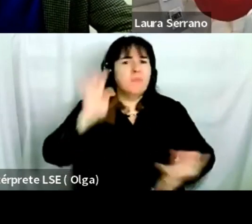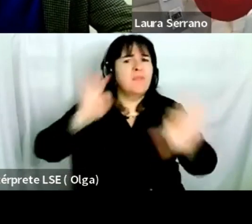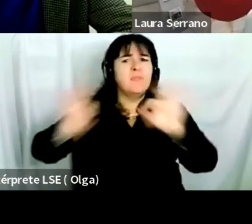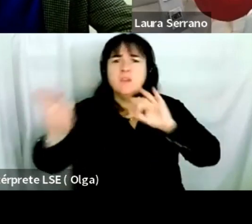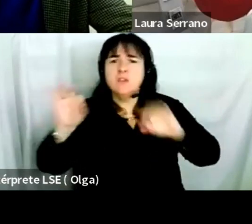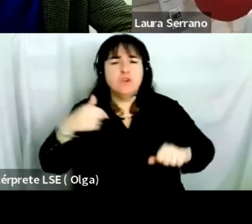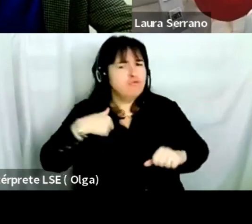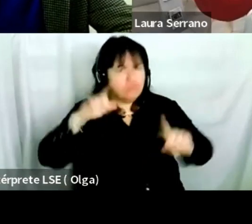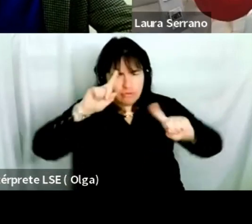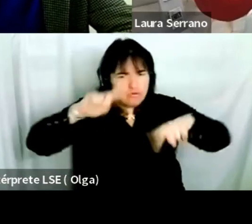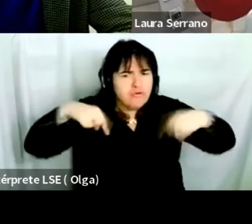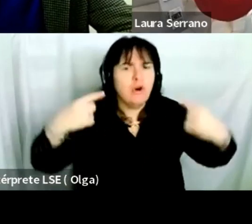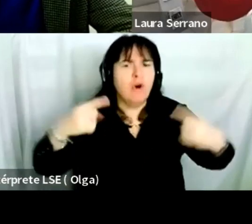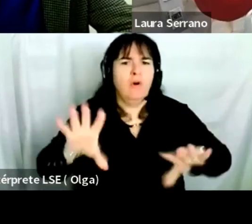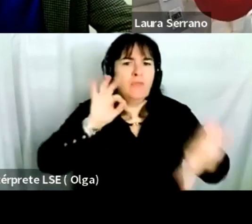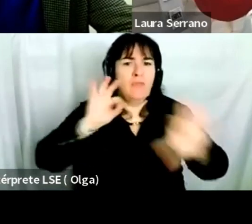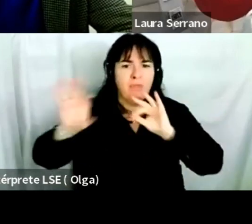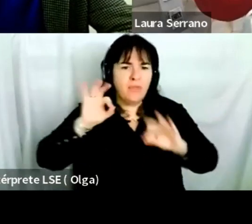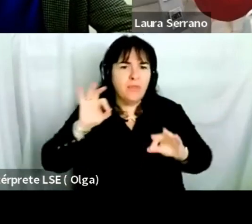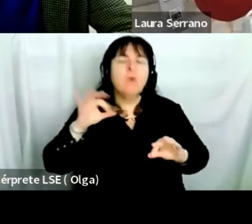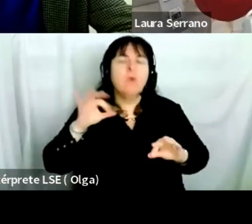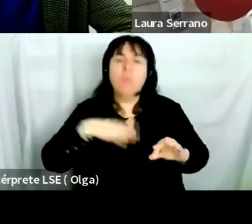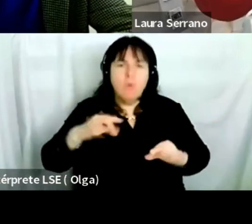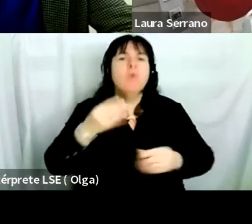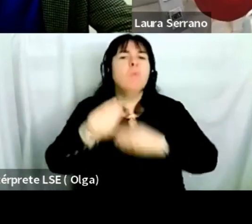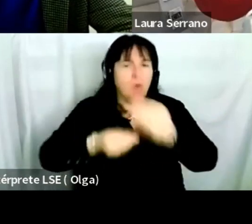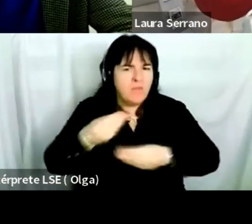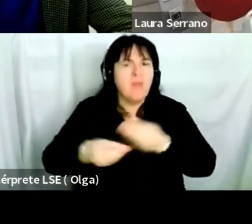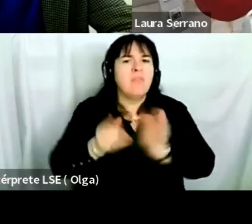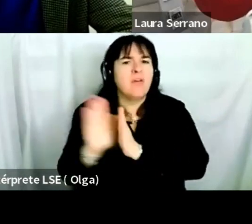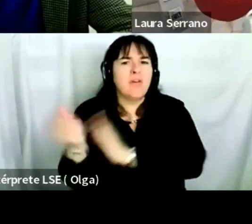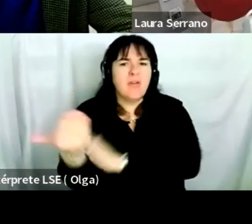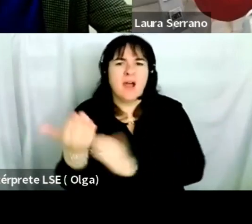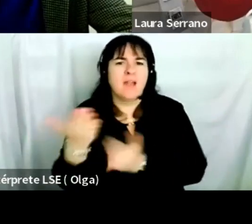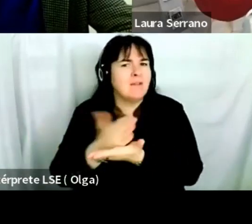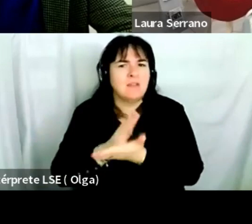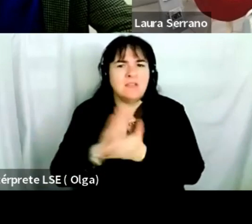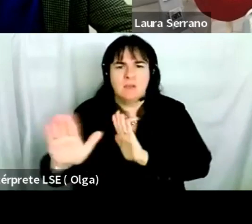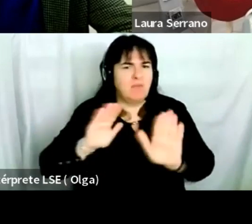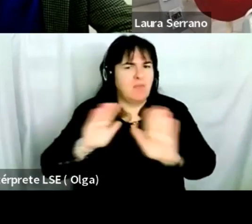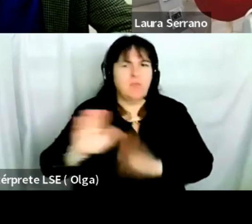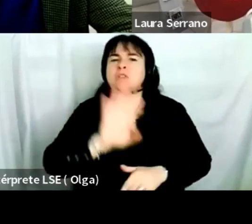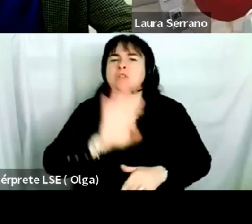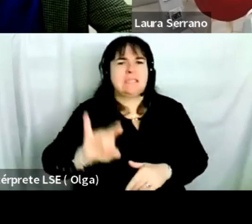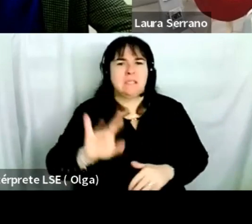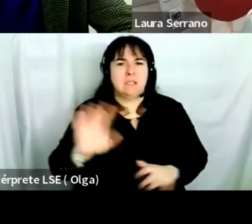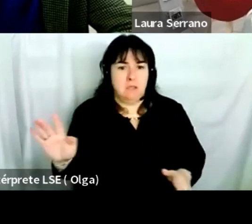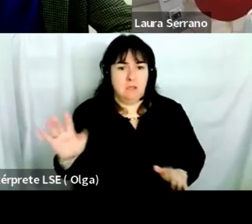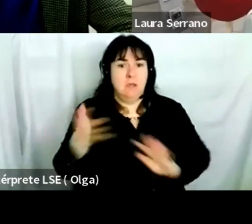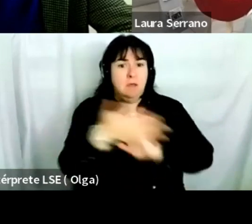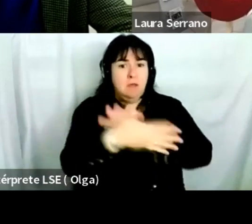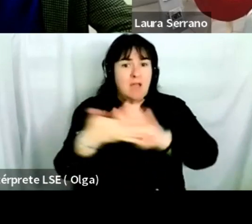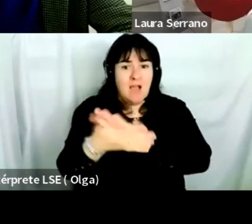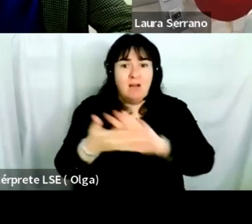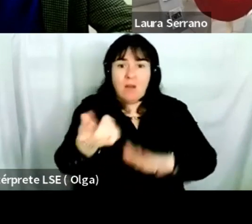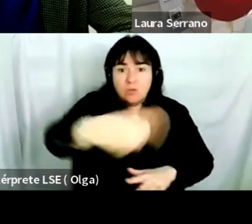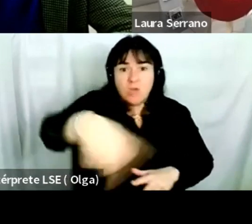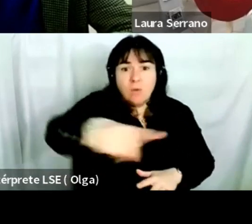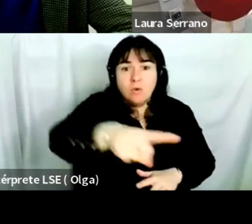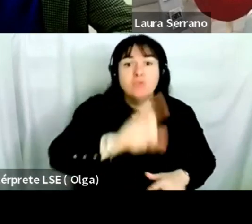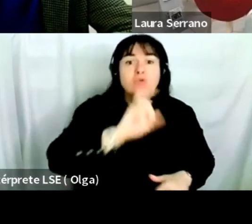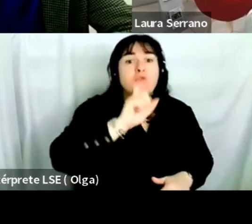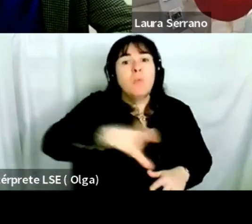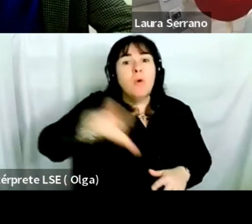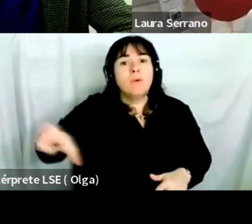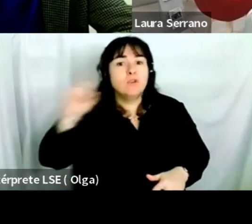misma, por supuesto que lo puede hacer por mediación. Hablamos y nos estamos dirigiendo a vosotros como personas sordas,